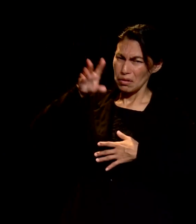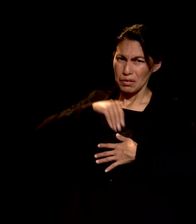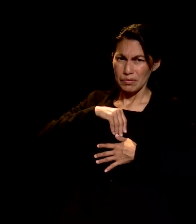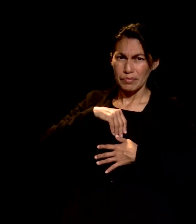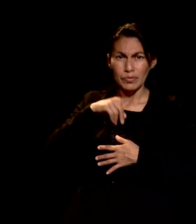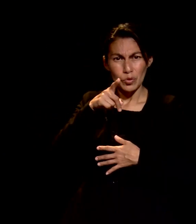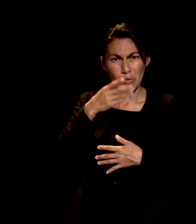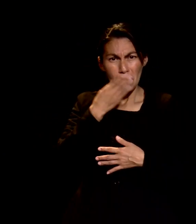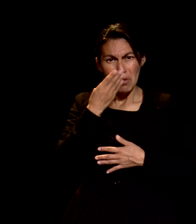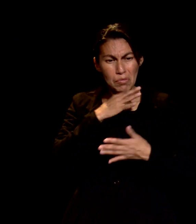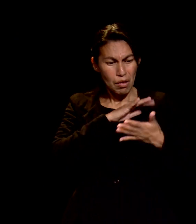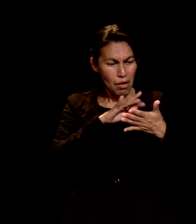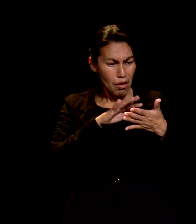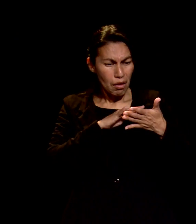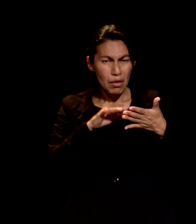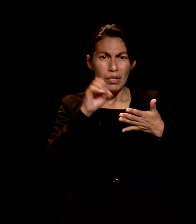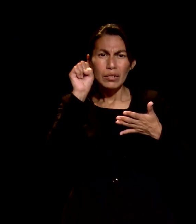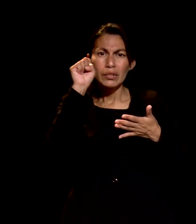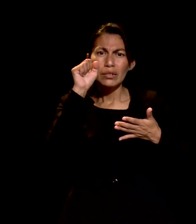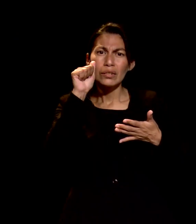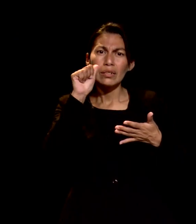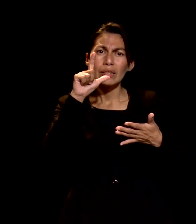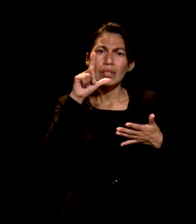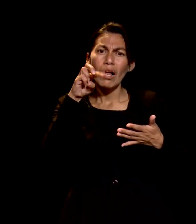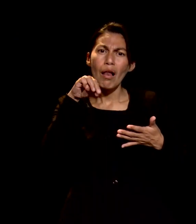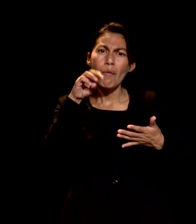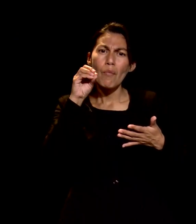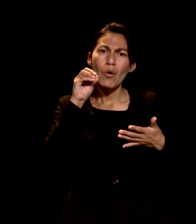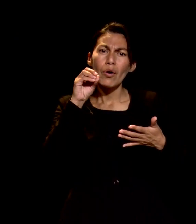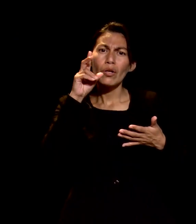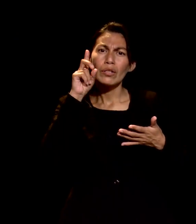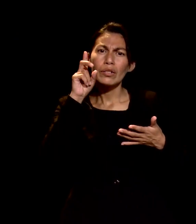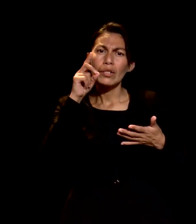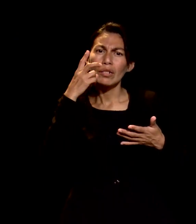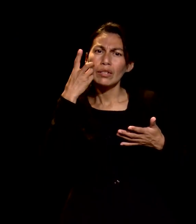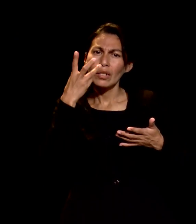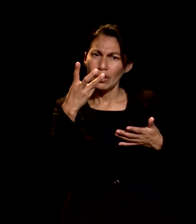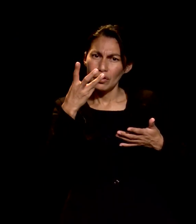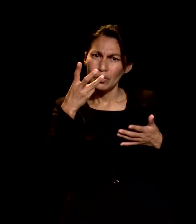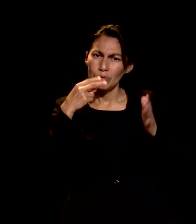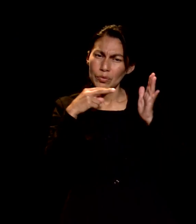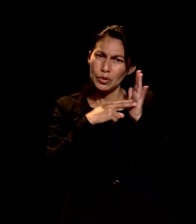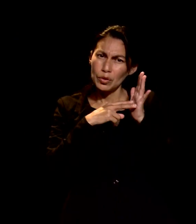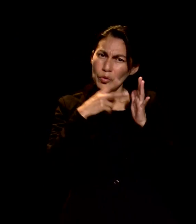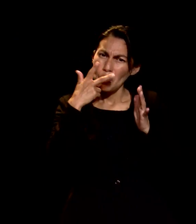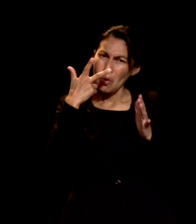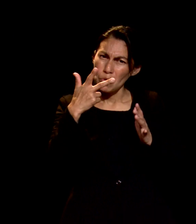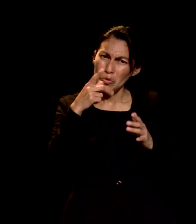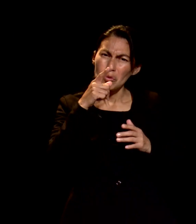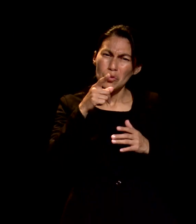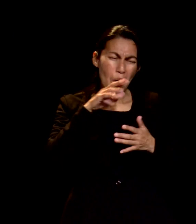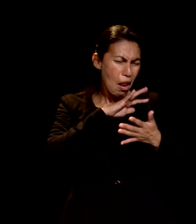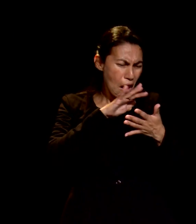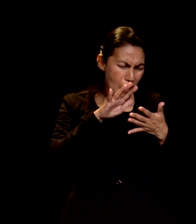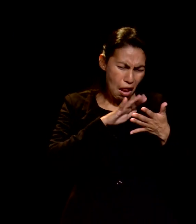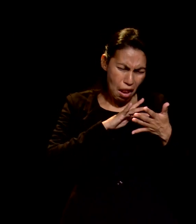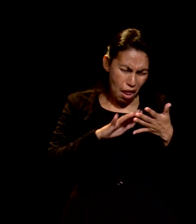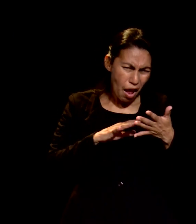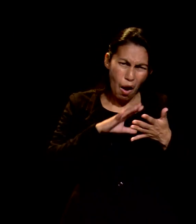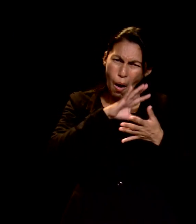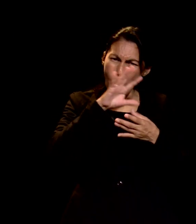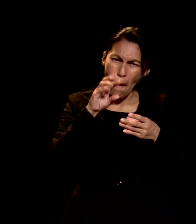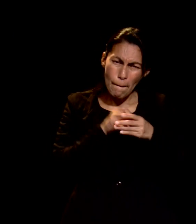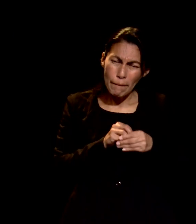para ti Lee el Salmo 32 Medita en él Y especialmente Este versículo 8 Y encuentra La